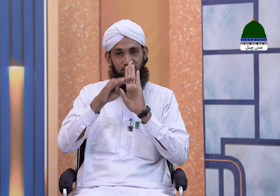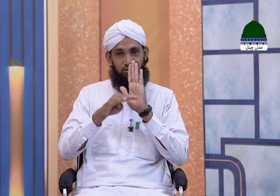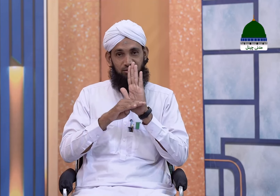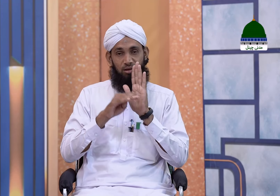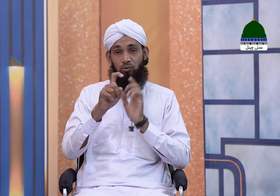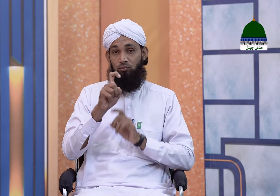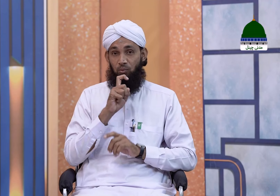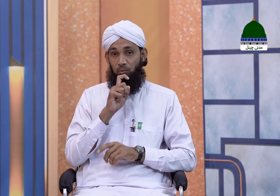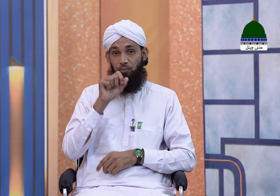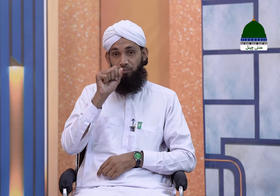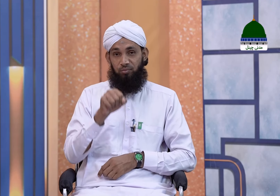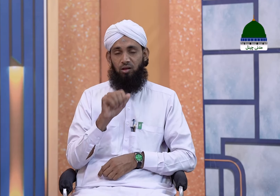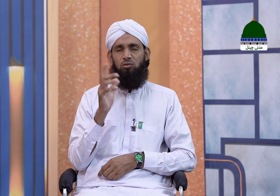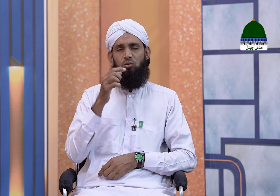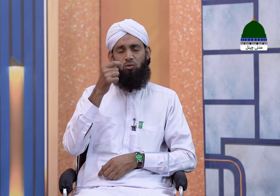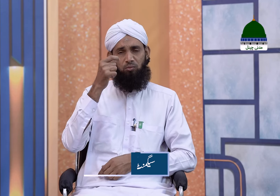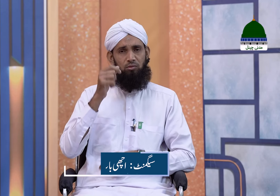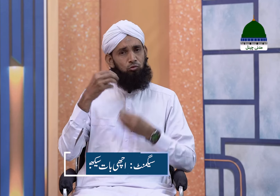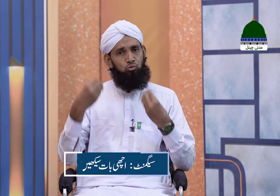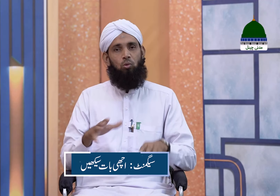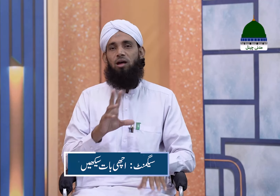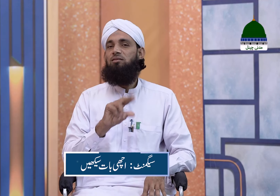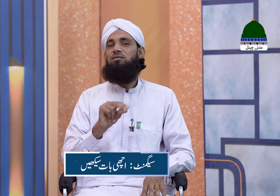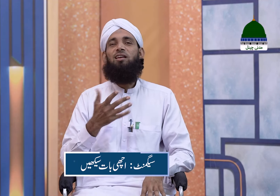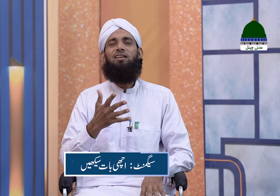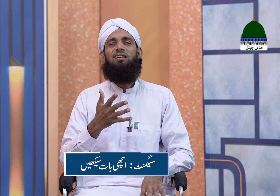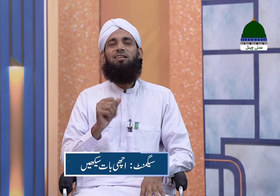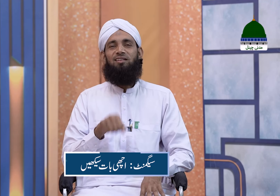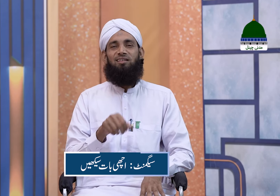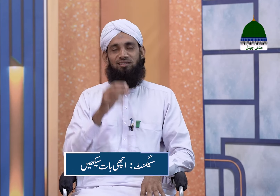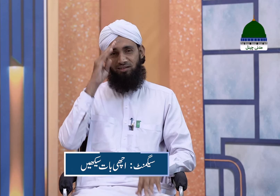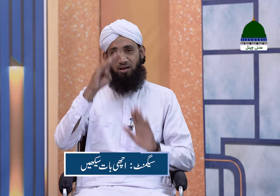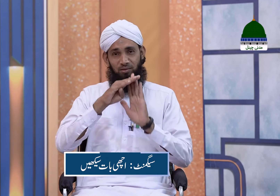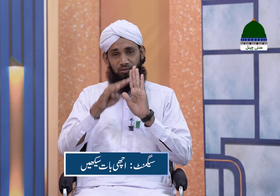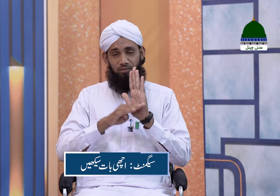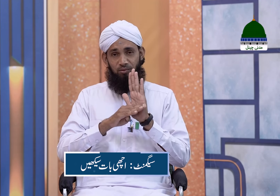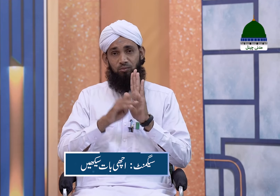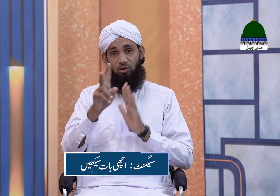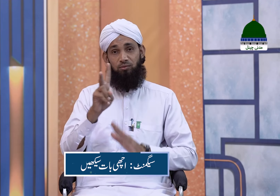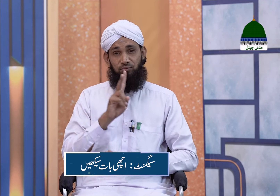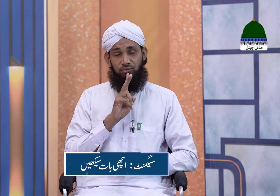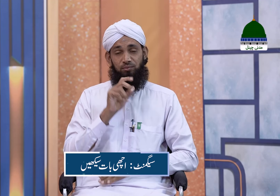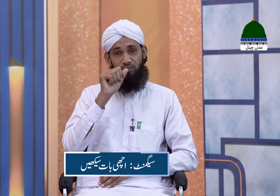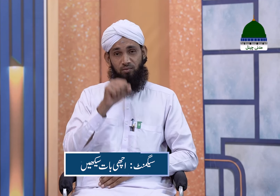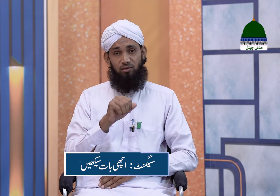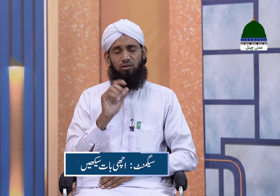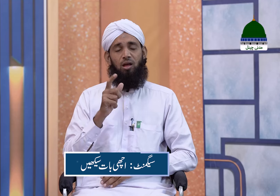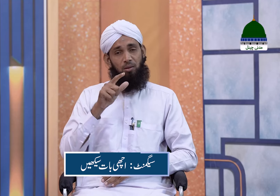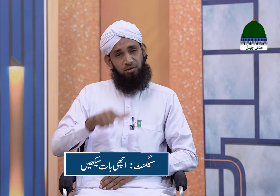والوں کو کسی بھی حال میں تنہا نہیں چھوڑا۔ اسلام نے ایسے مبارک اصول دیے ہیں کہ زندگی کے ہر سفر